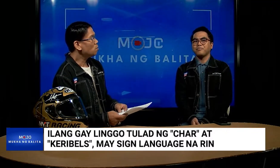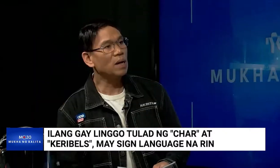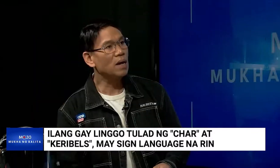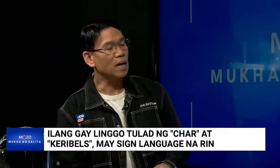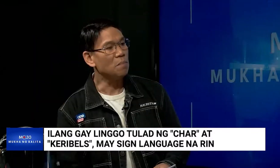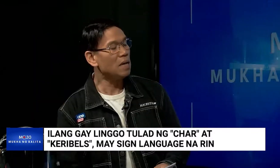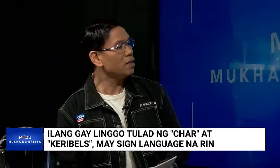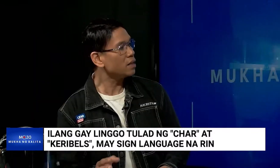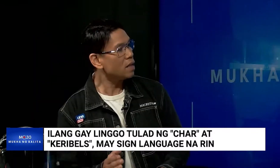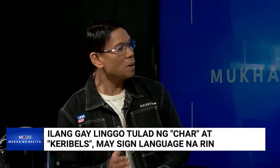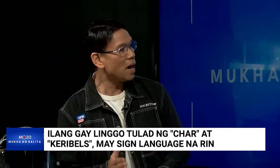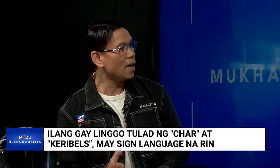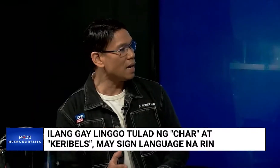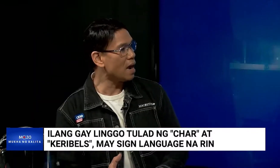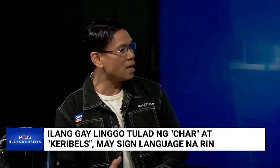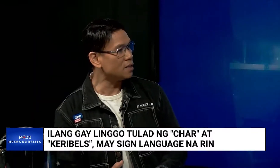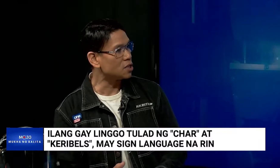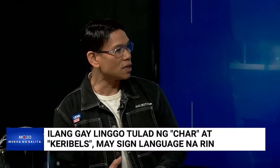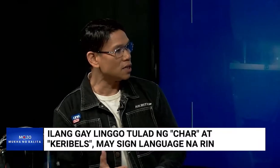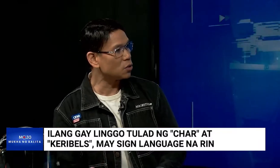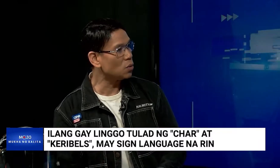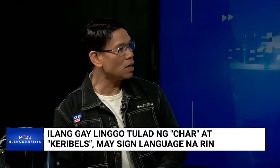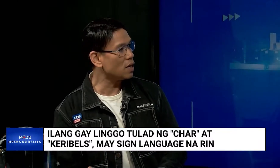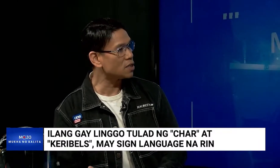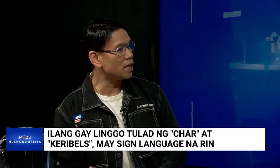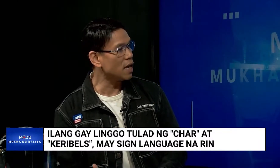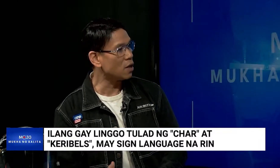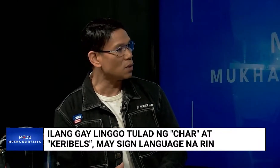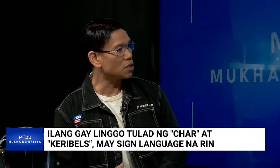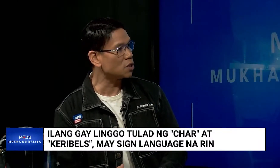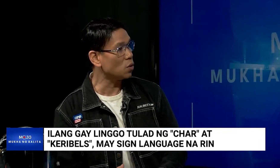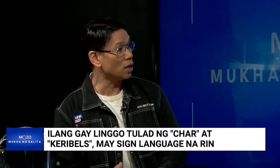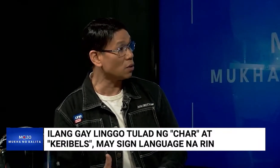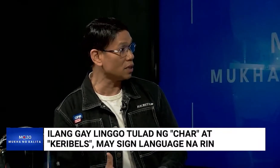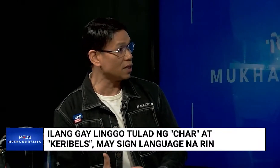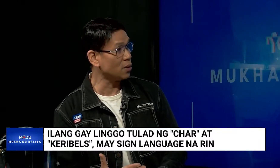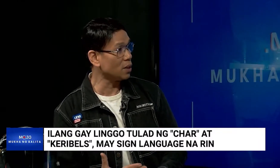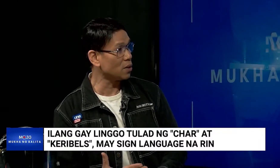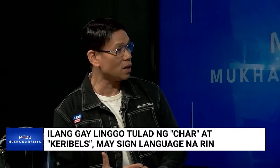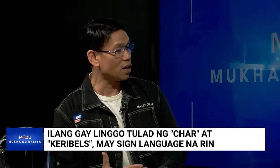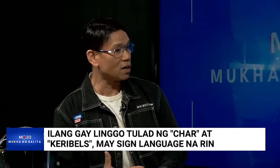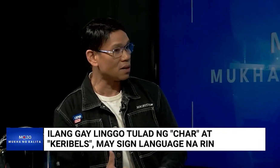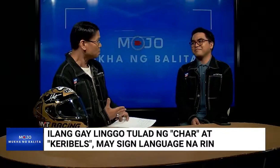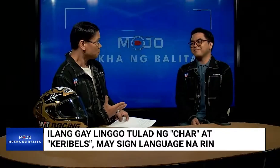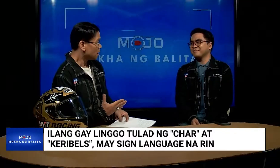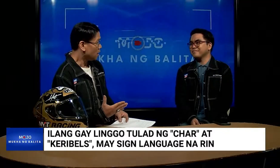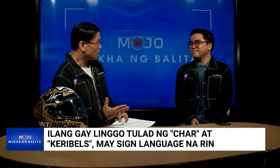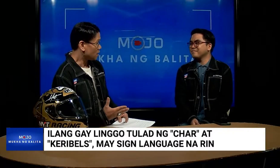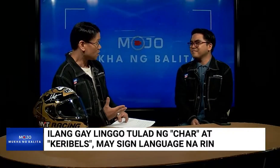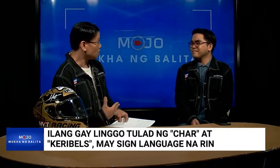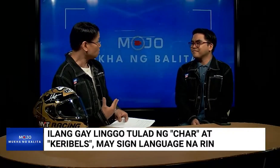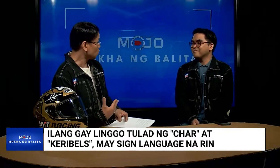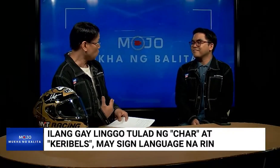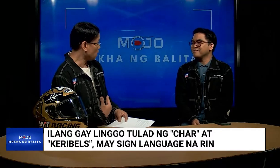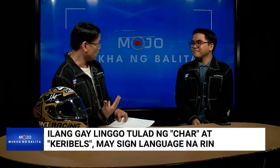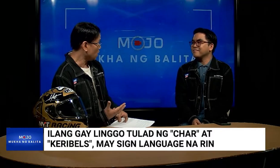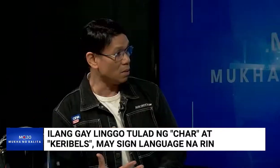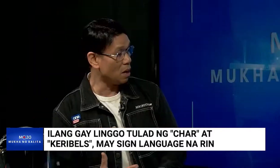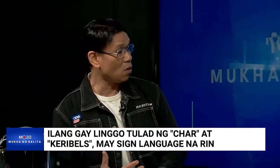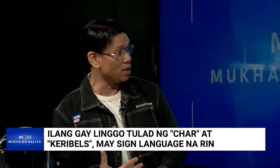kumbaga, immediate na pangangailangan sa ganitong sign language kung ikaw ang tatanungin ko, RR? Kasi kung halimbawa,